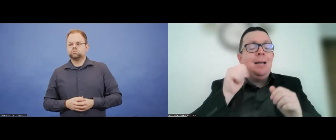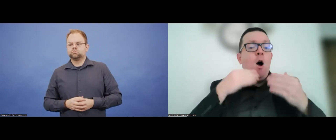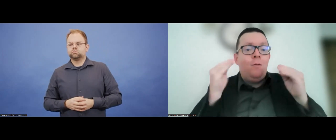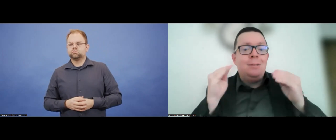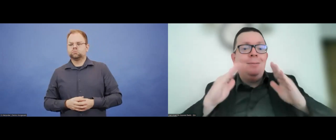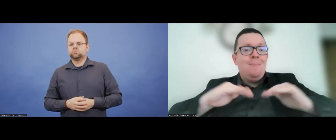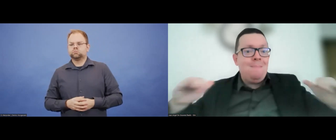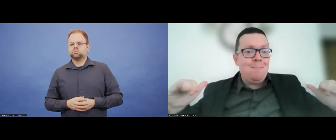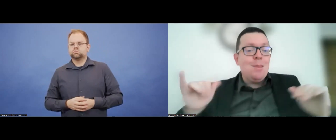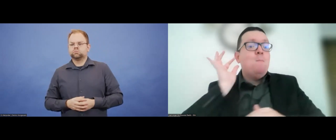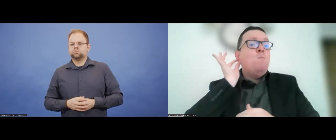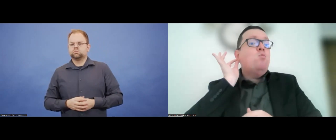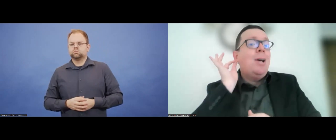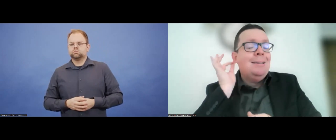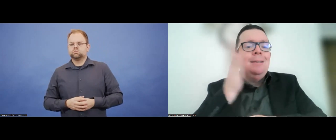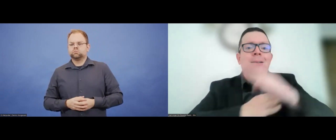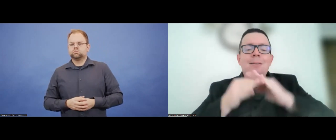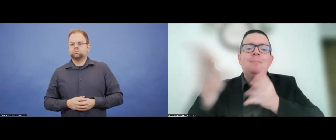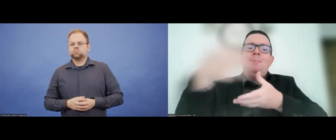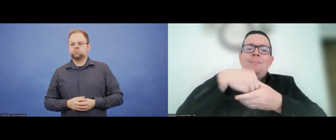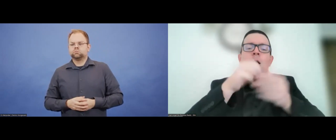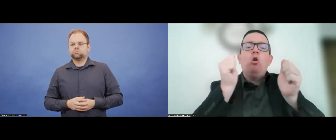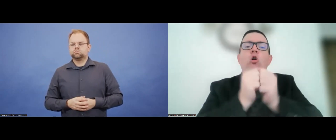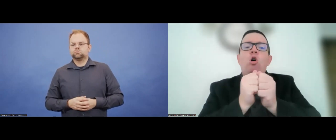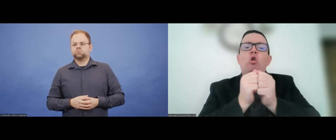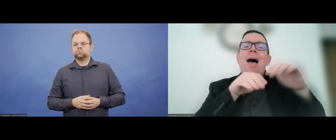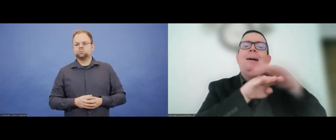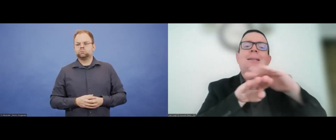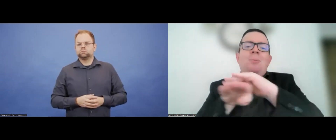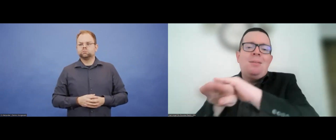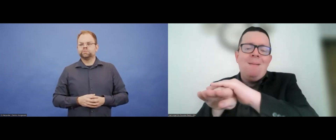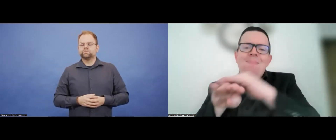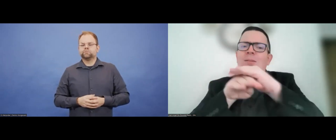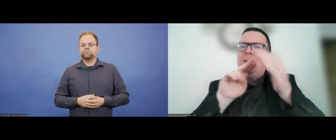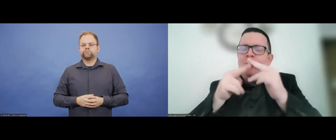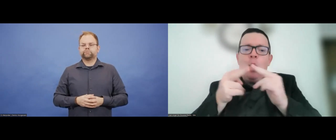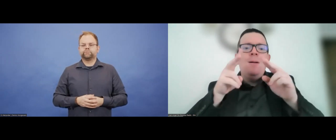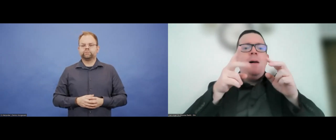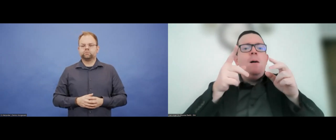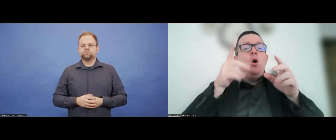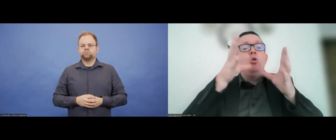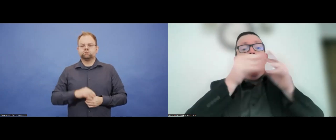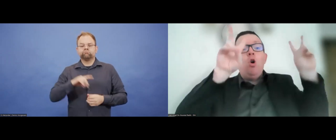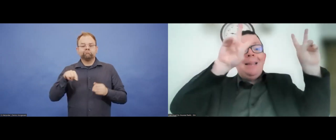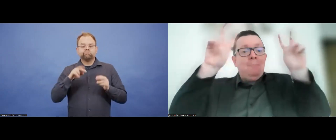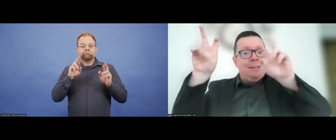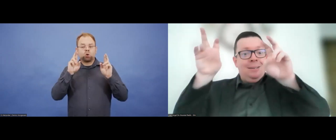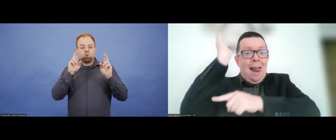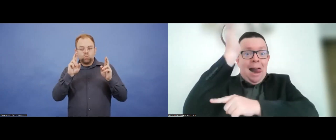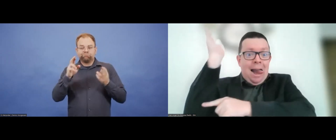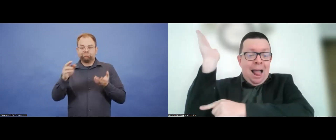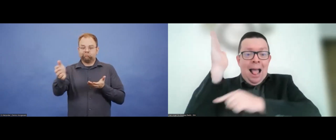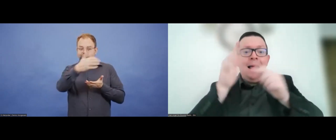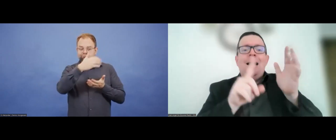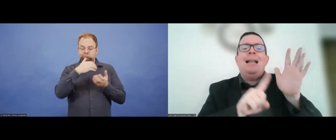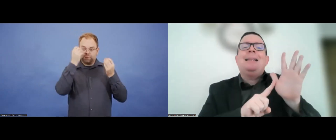helpful to make more visible niños, niñas, mujeres con discapacidad en cuanto a